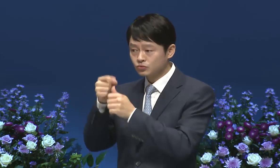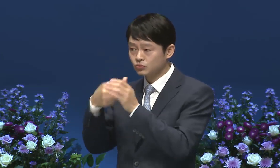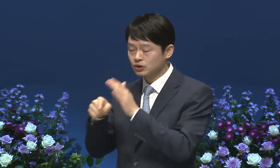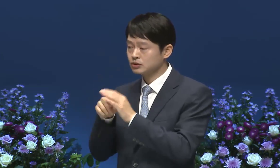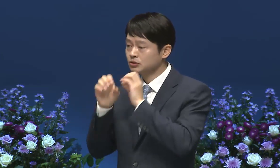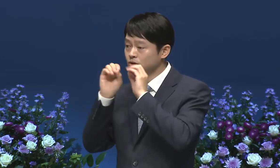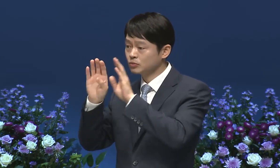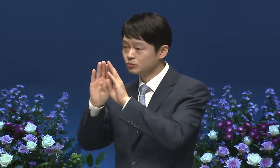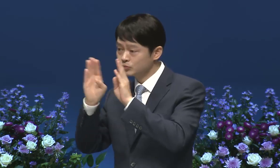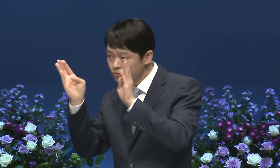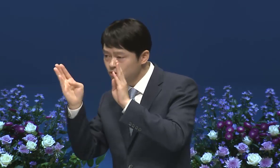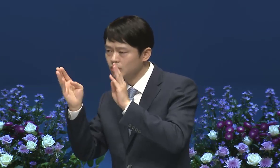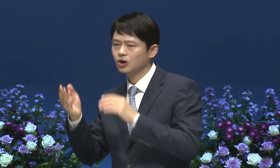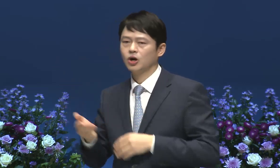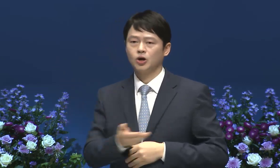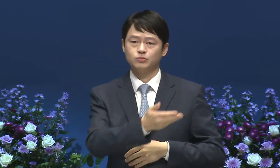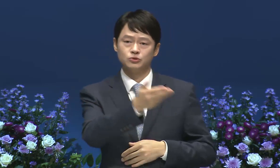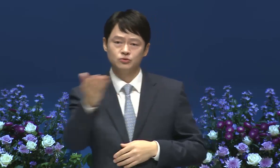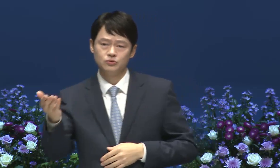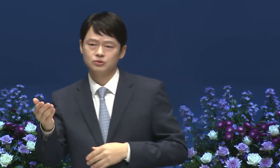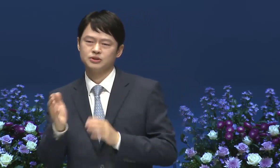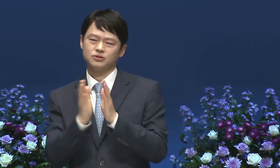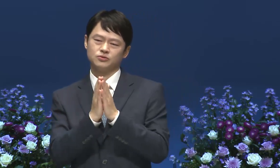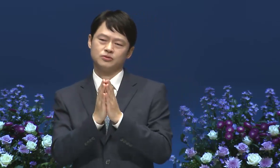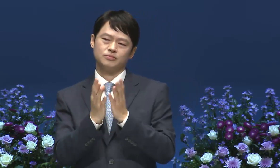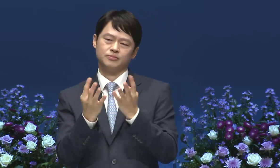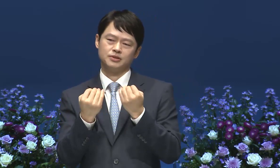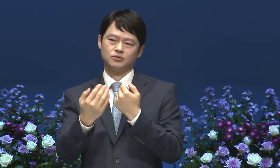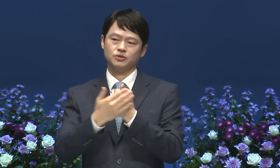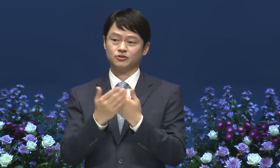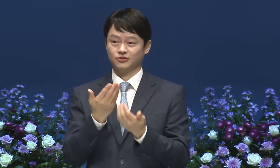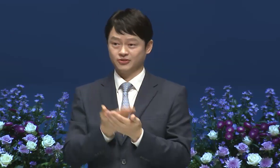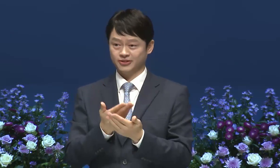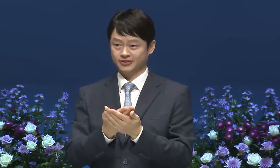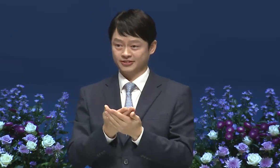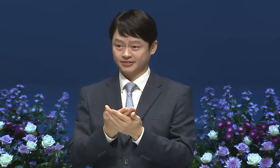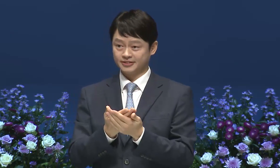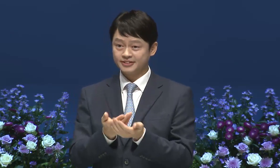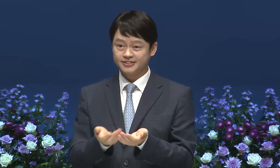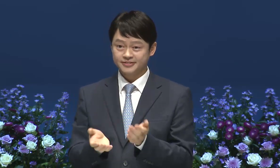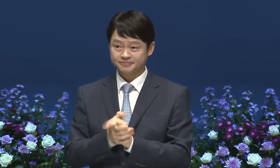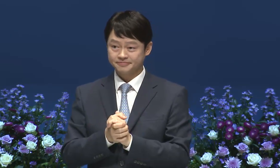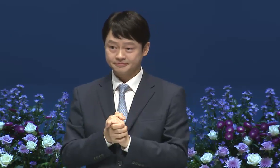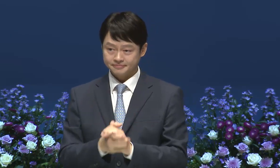팔라완 현장에는 농인 영혼을 위해 많은 전도자가 필요하고 여러분의 많은 기도가 필요합니다.